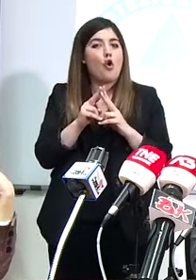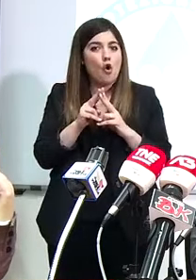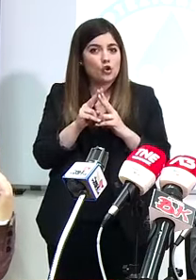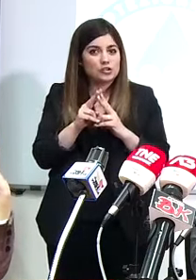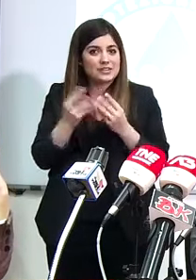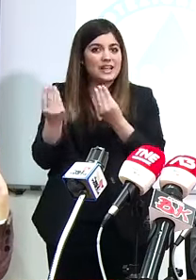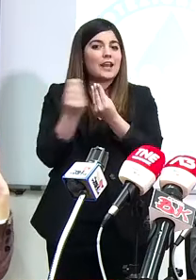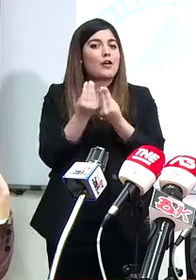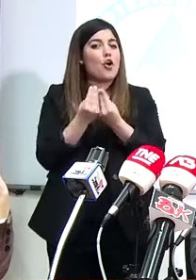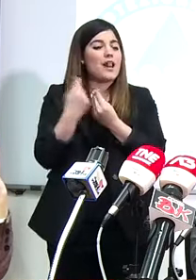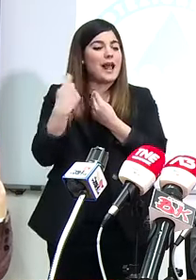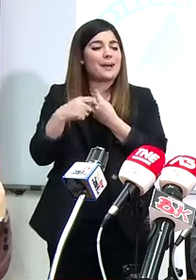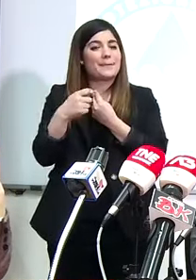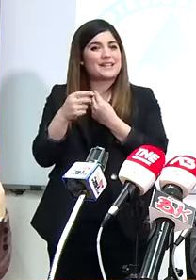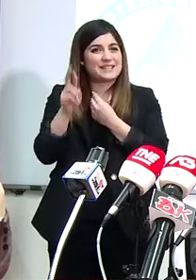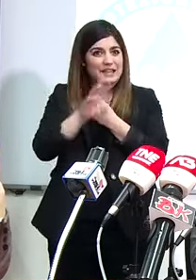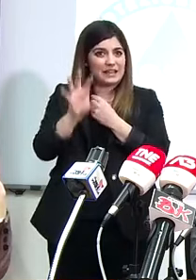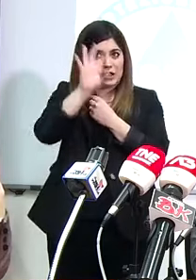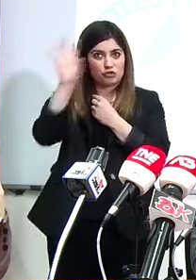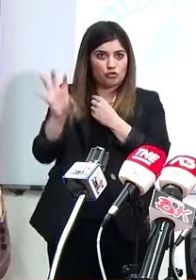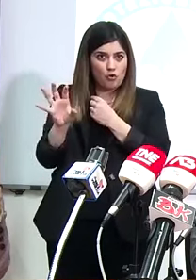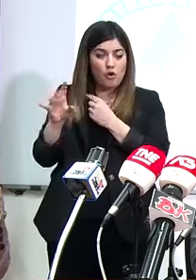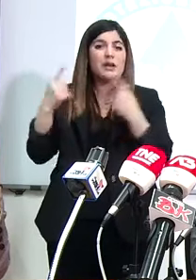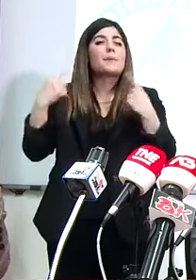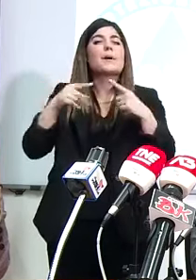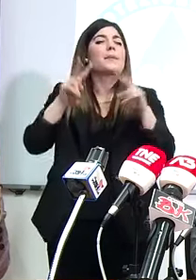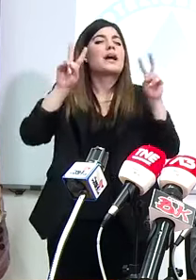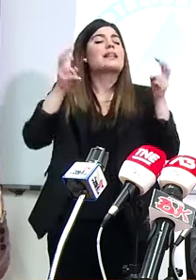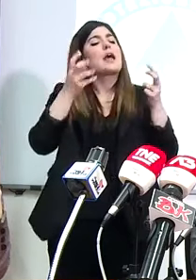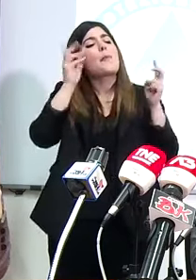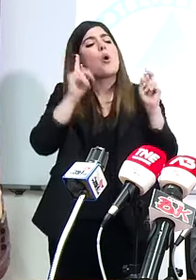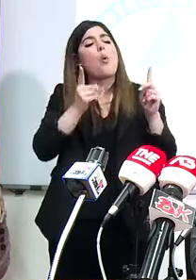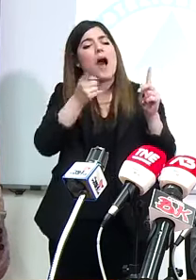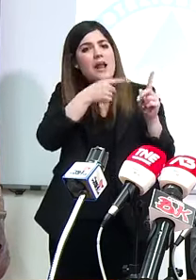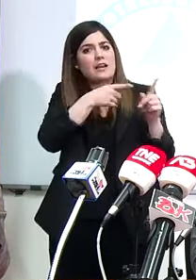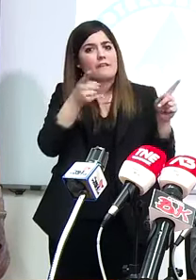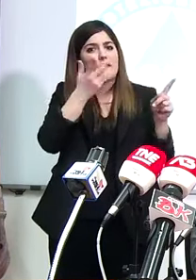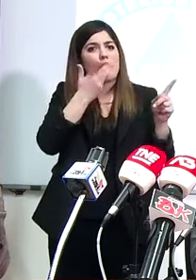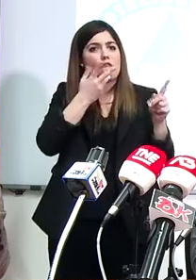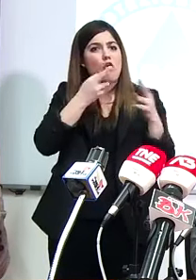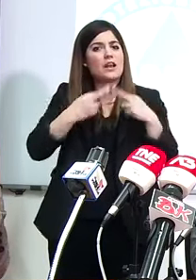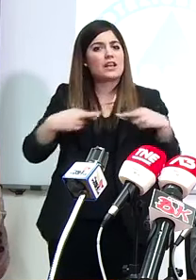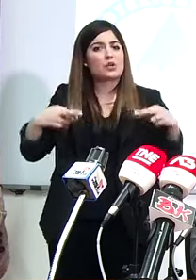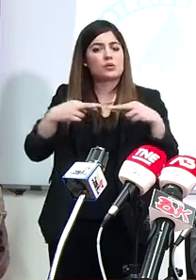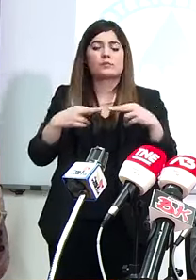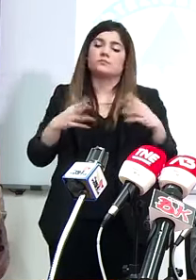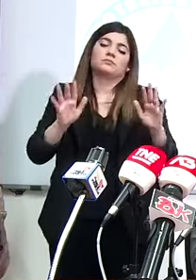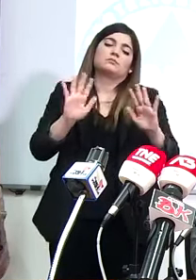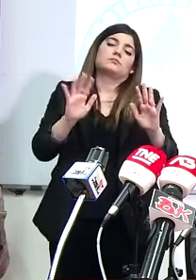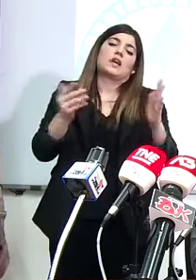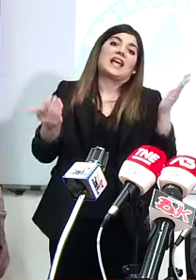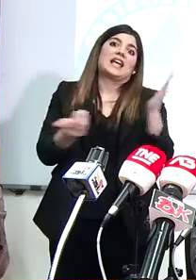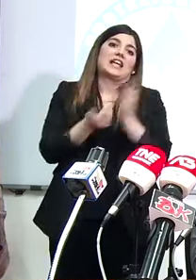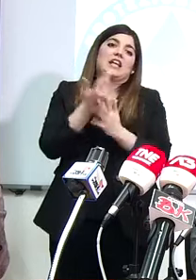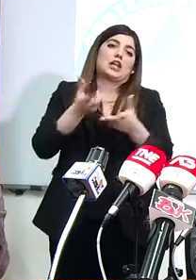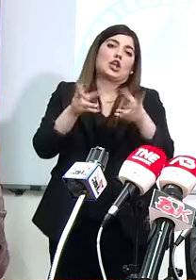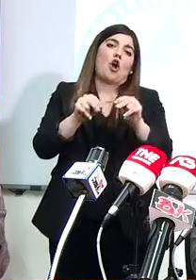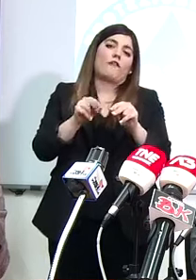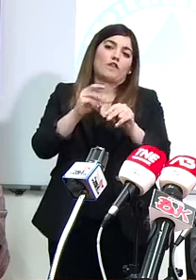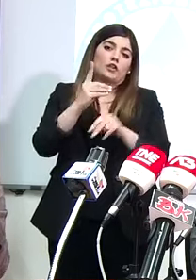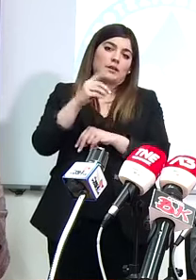colleghi presidenti di regione qual è il focus si parlerà anche al rinnovo del dpcm no rinnovo del dpcm